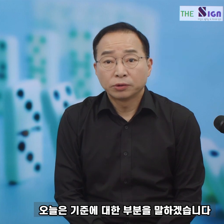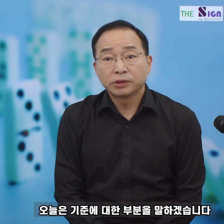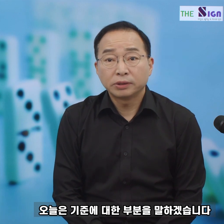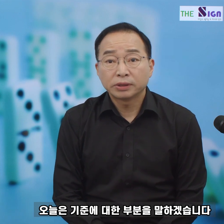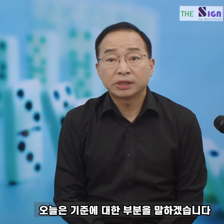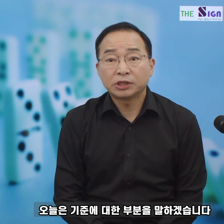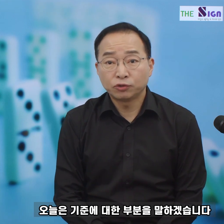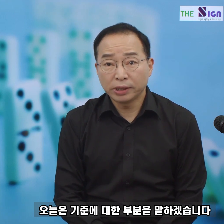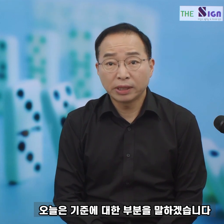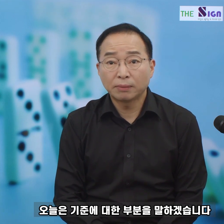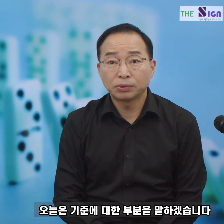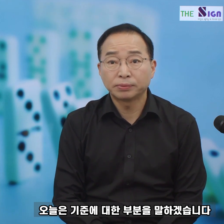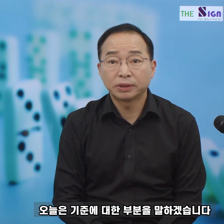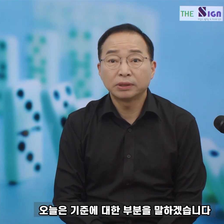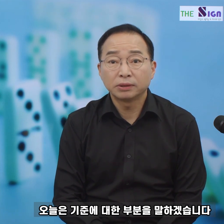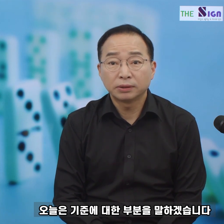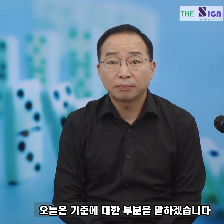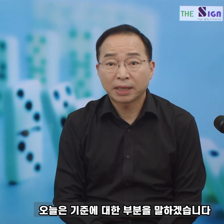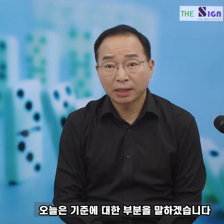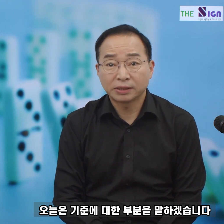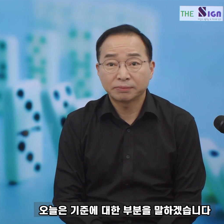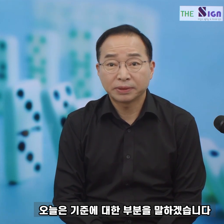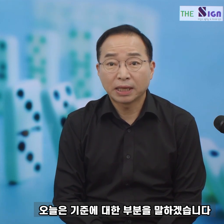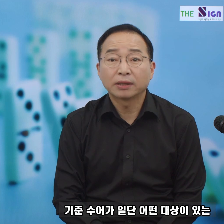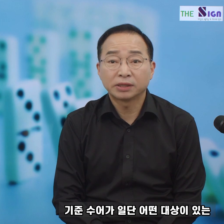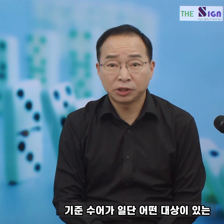오늘은 기준에 대한 부분을 말하겠습니다. 기준.